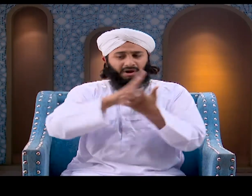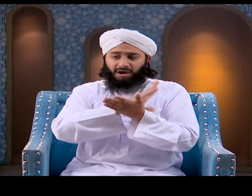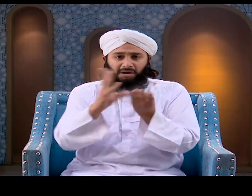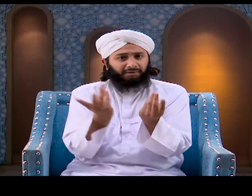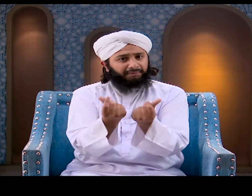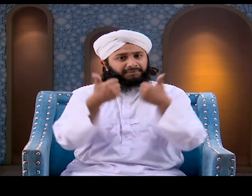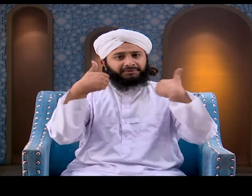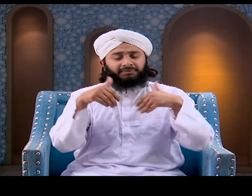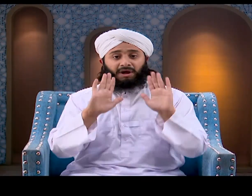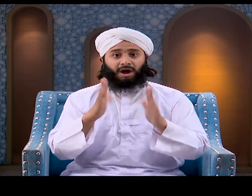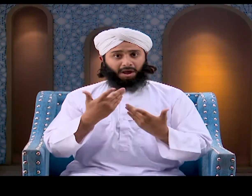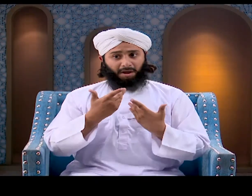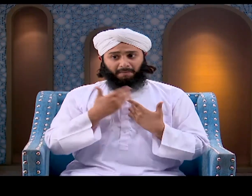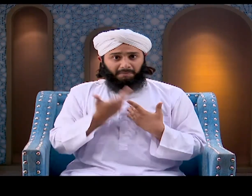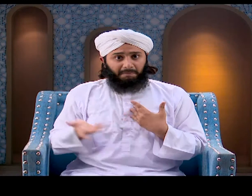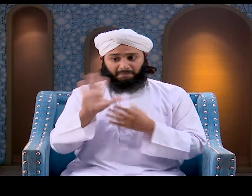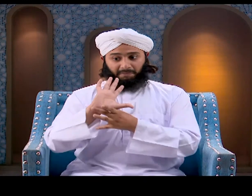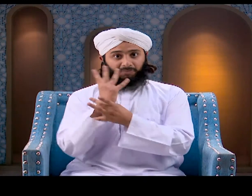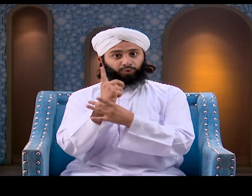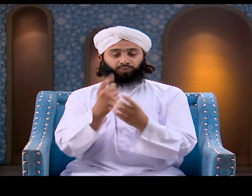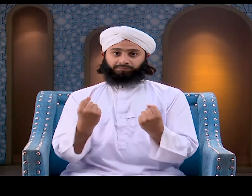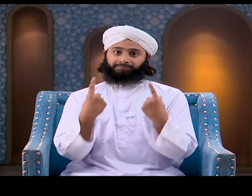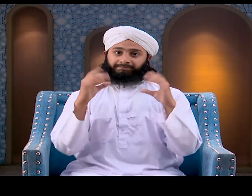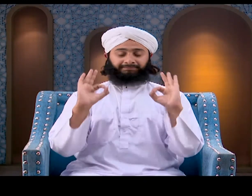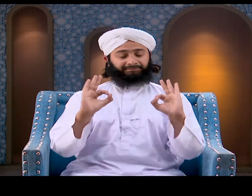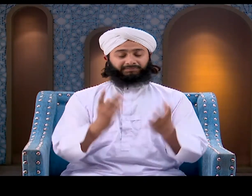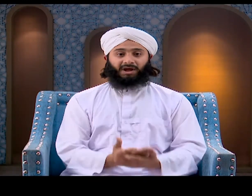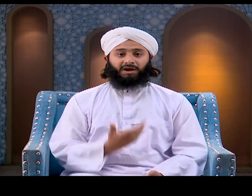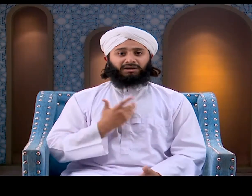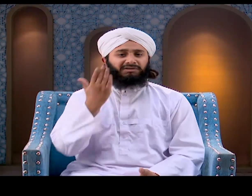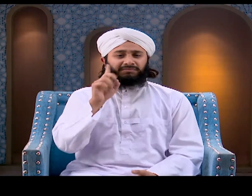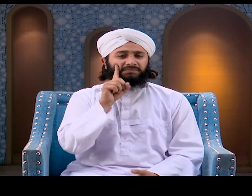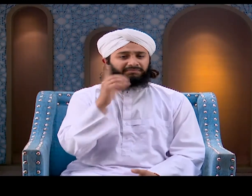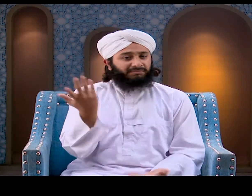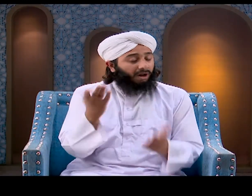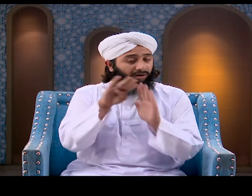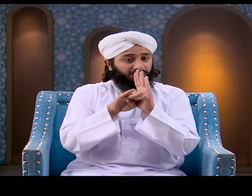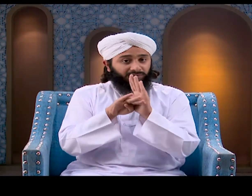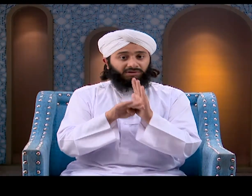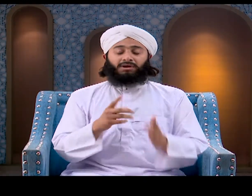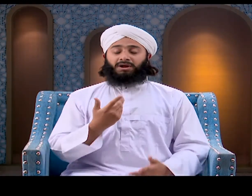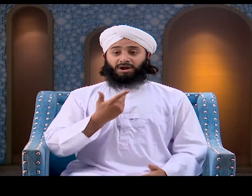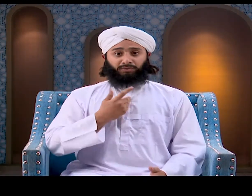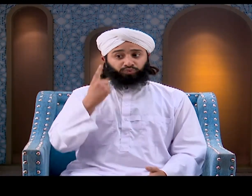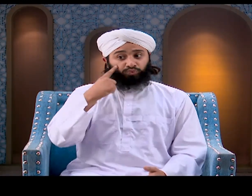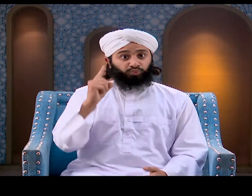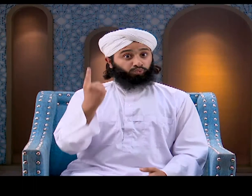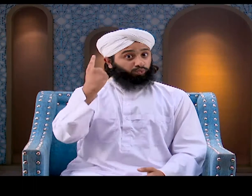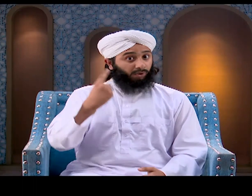غرض ہمارا معاشرہ ایک مثالی معاشرہ بن سکتا ہے، مگر کب؟ جب ہر کوئی اس دن سے ڈرنا شروع کر دے، جس دن